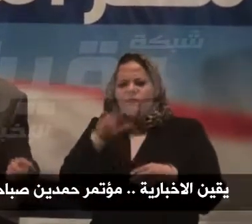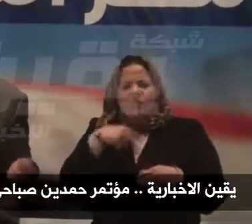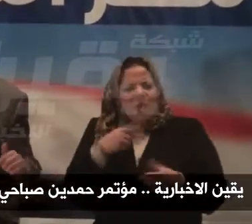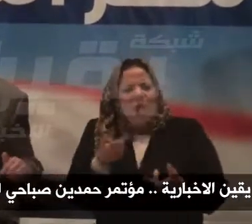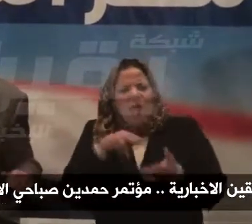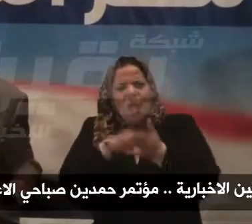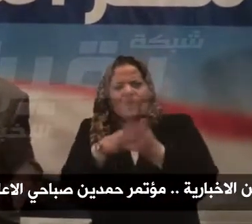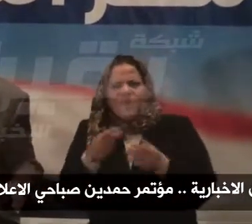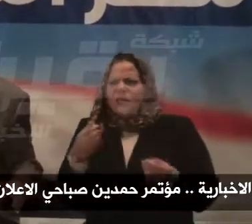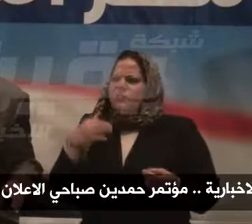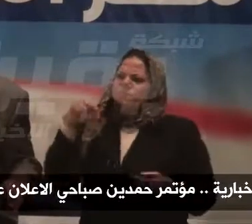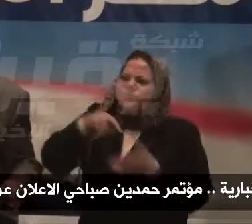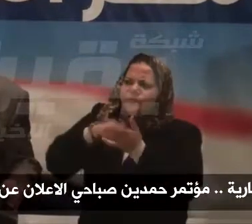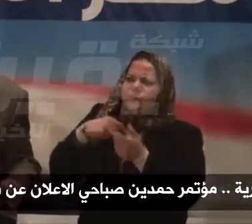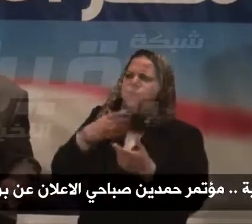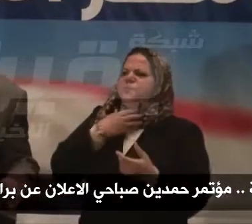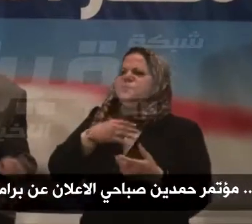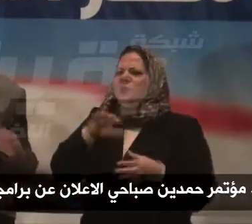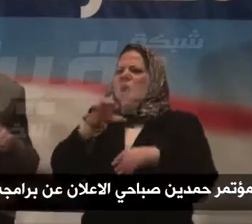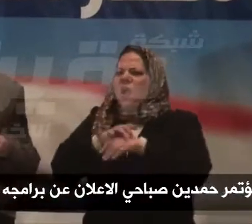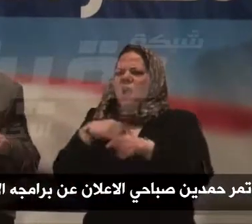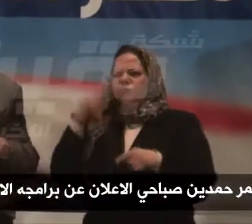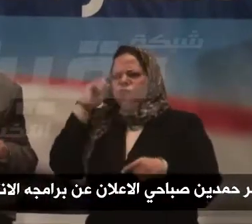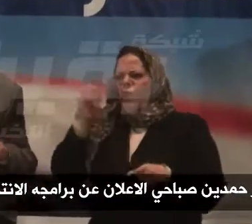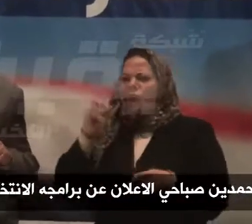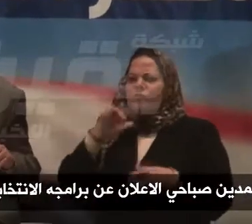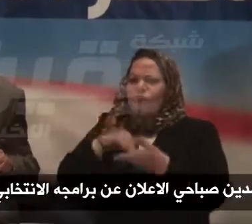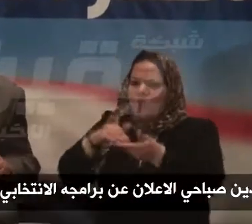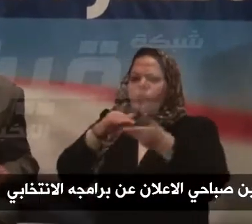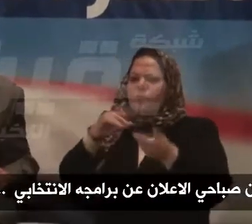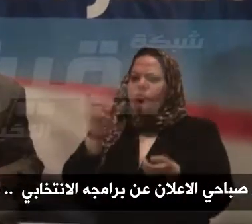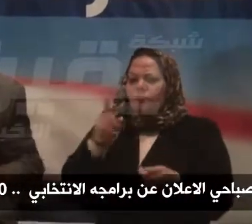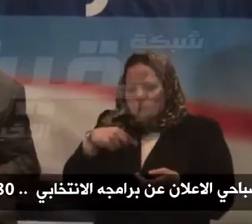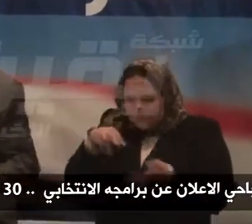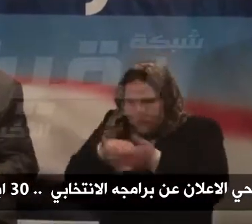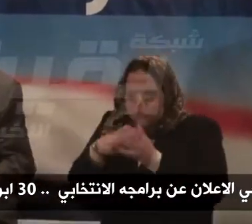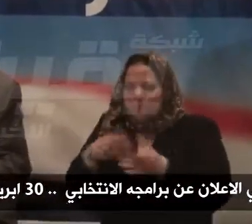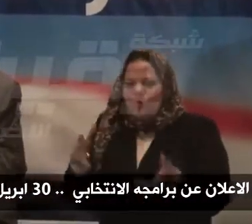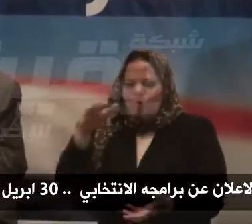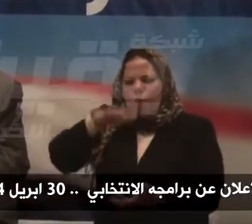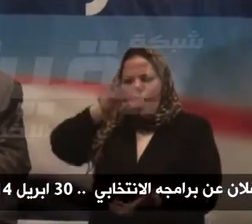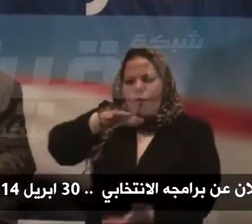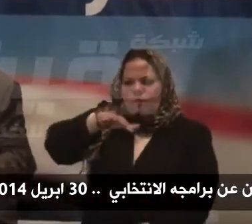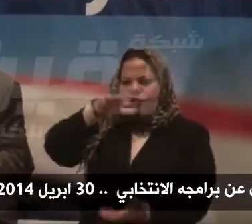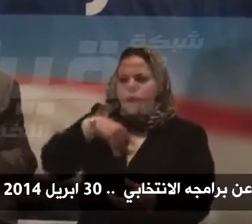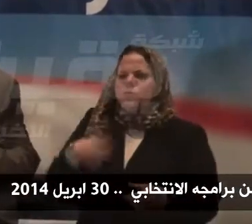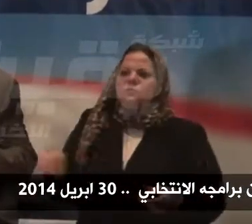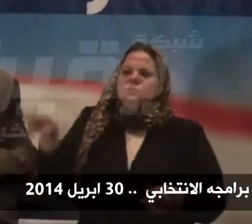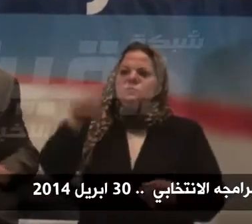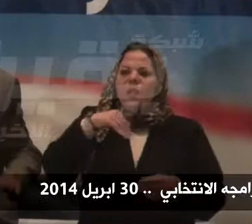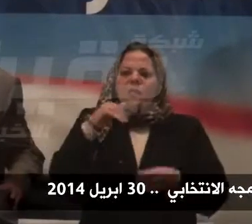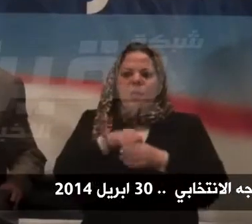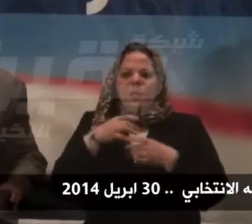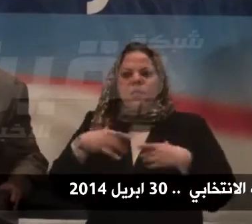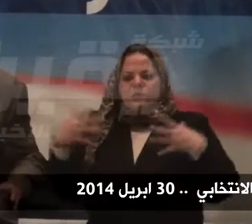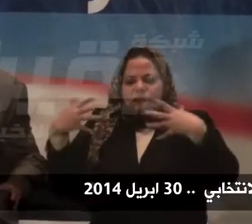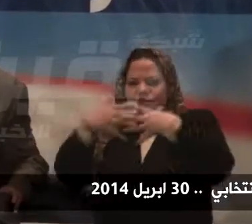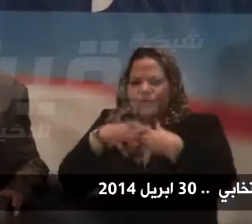إمكانات أكثر مما نستطيع. الإمكانات في مصر متوفرة ولكن ينقصنا التنسيق